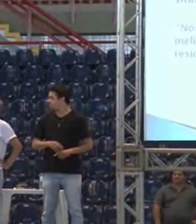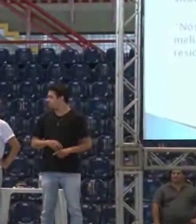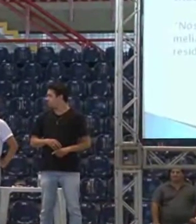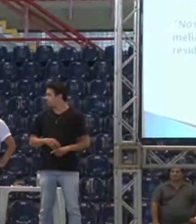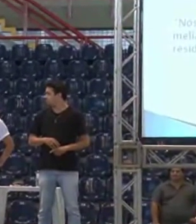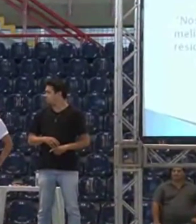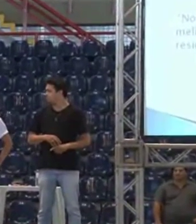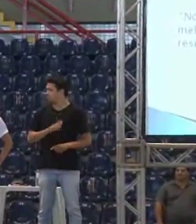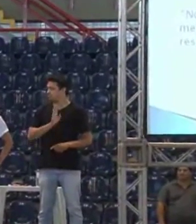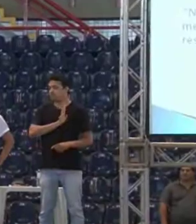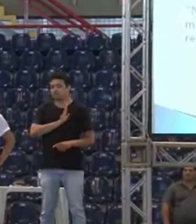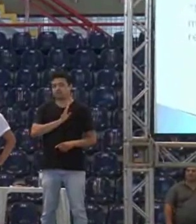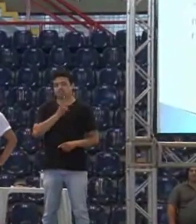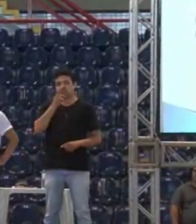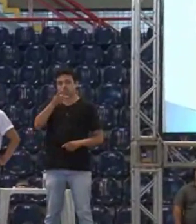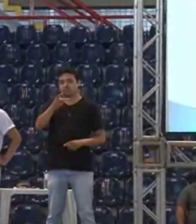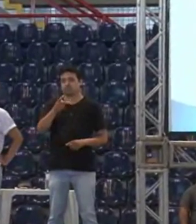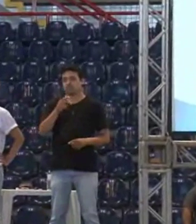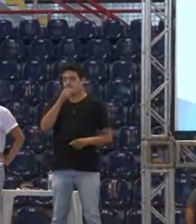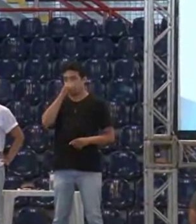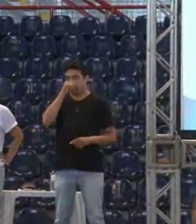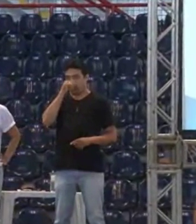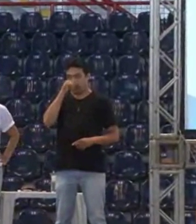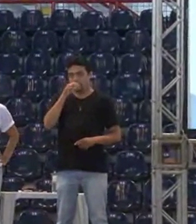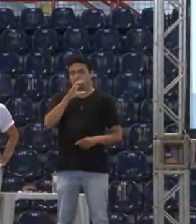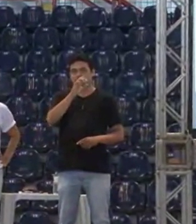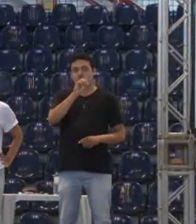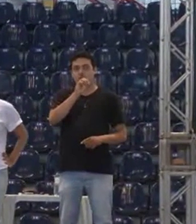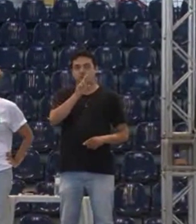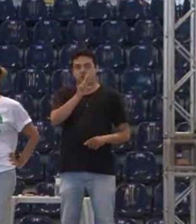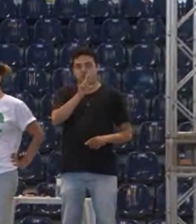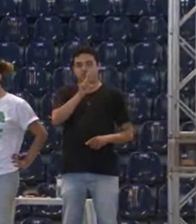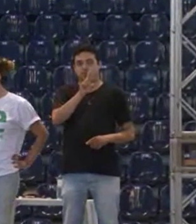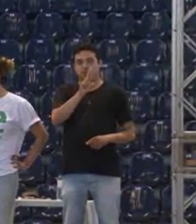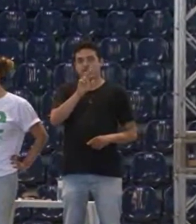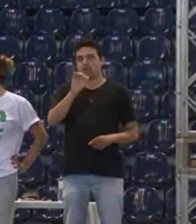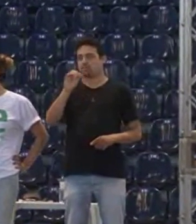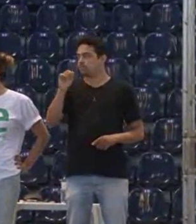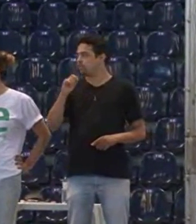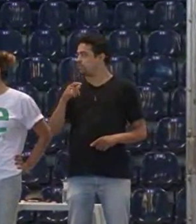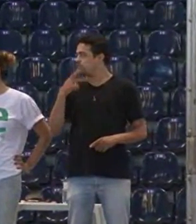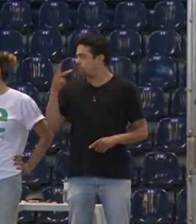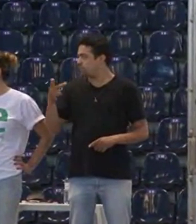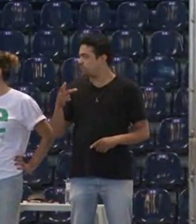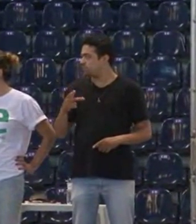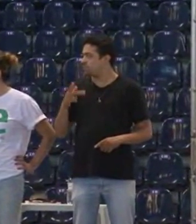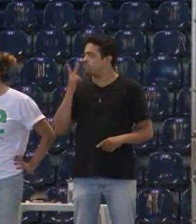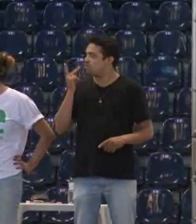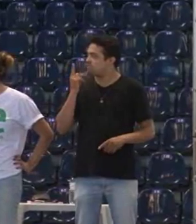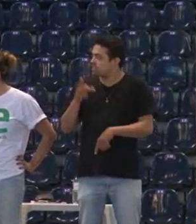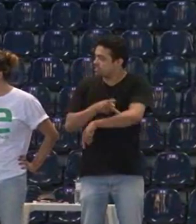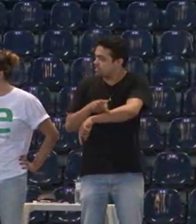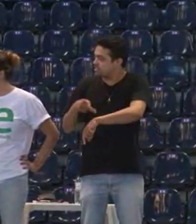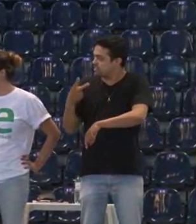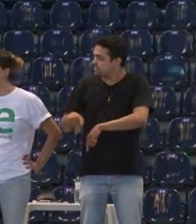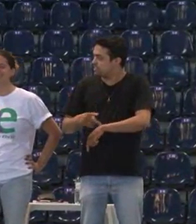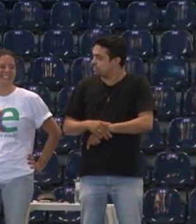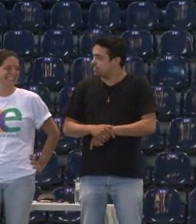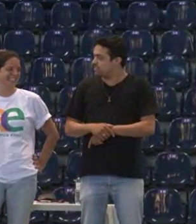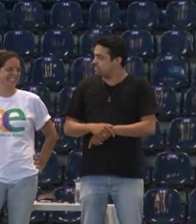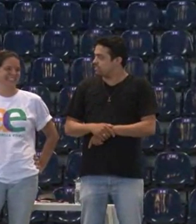coração cooperação caso daqui de fortaleza